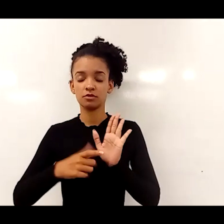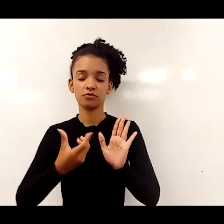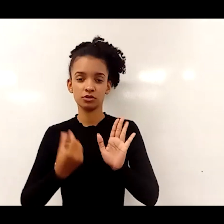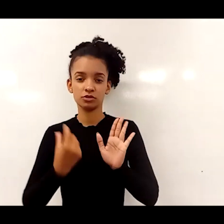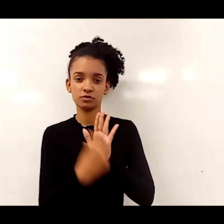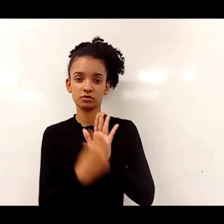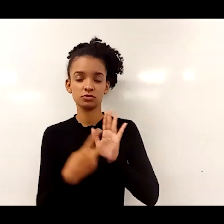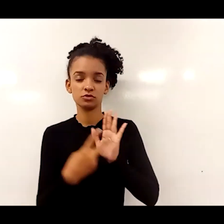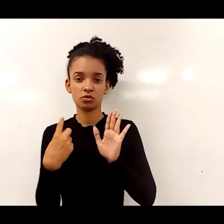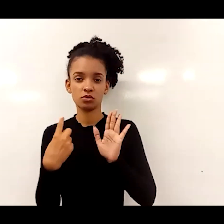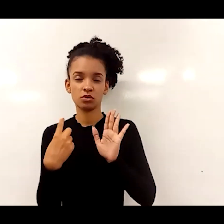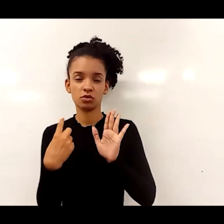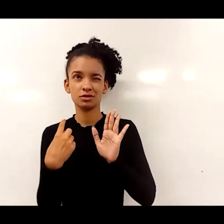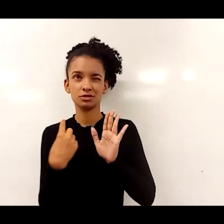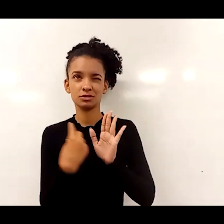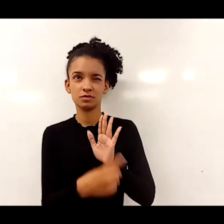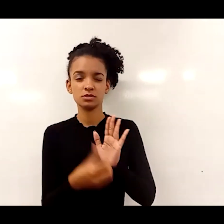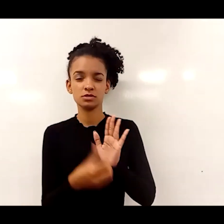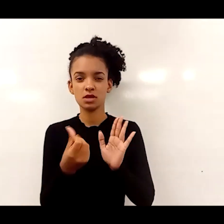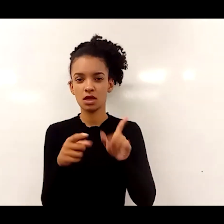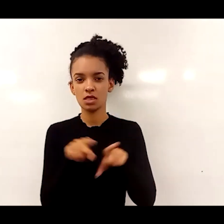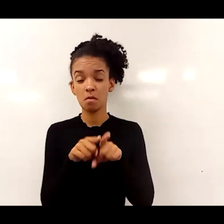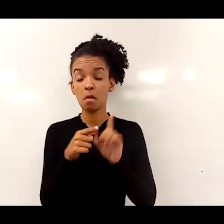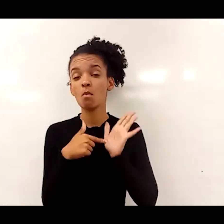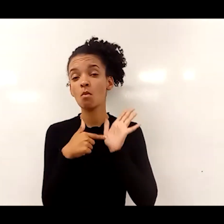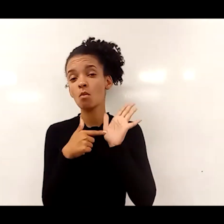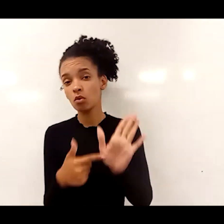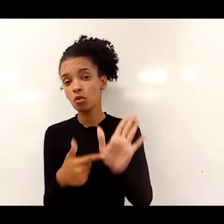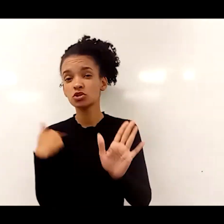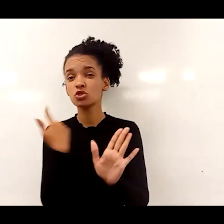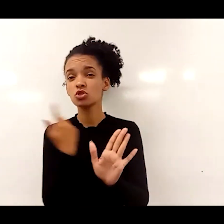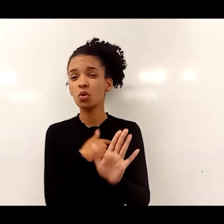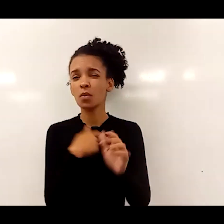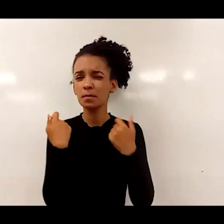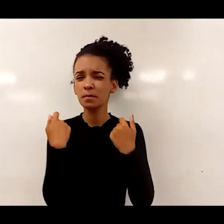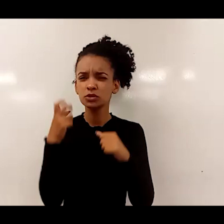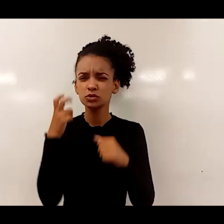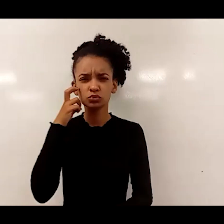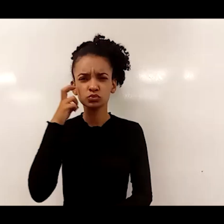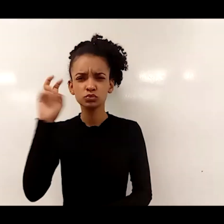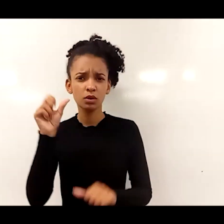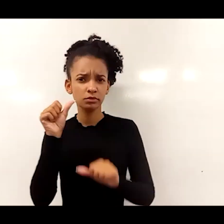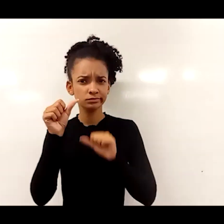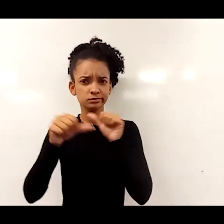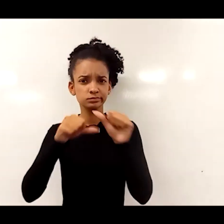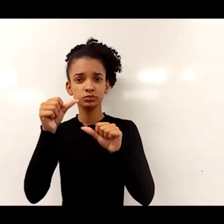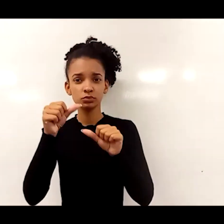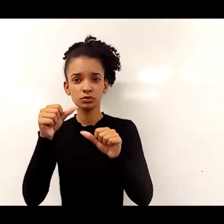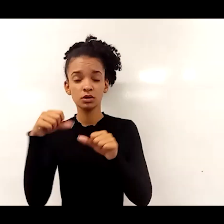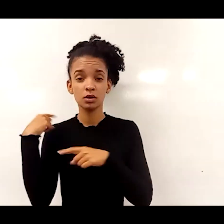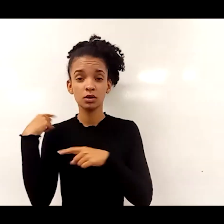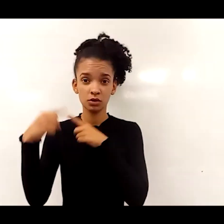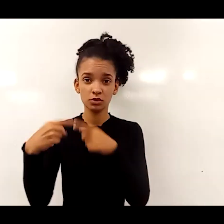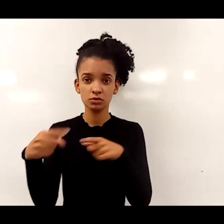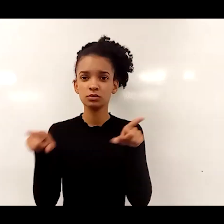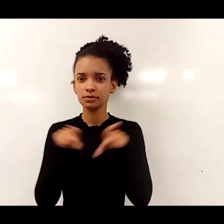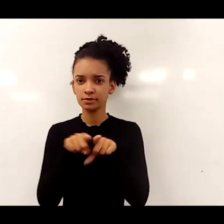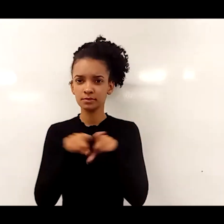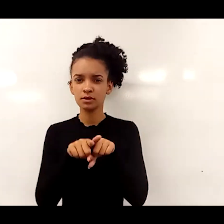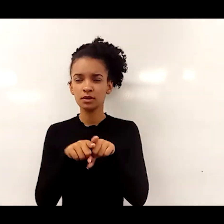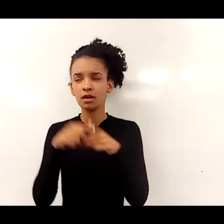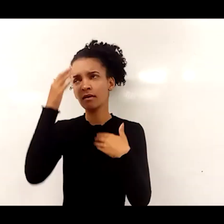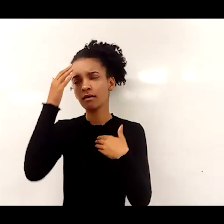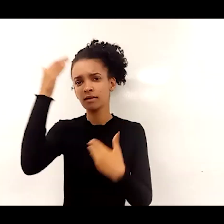mostra que nós precisamos, né, mudar uma cultura nas nossas outras gerações. Graças a Deus, irmão, a nossa